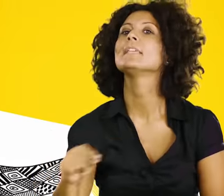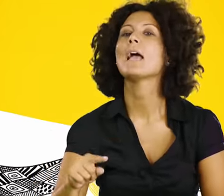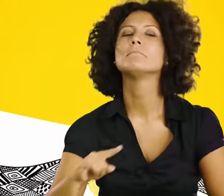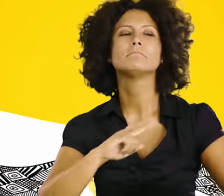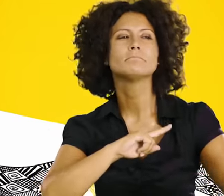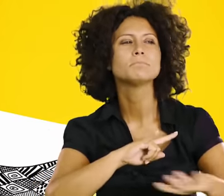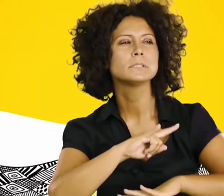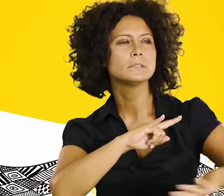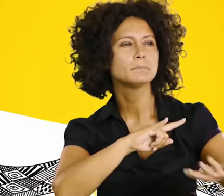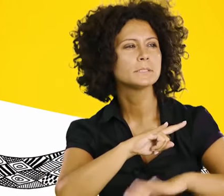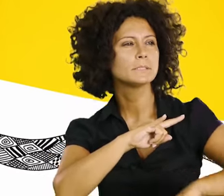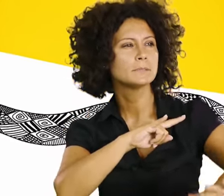andare.